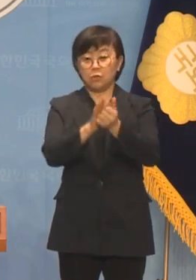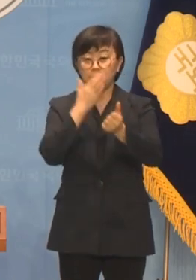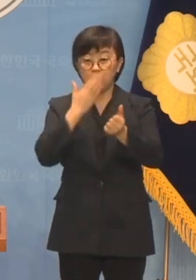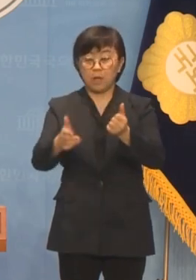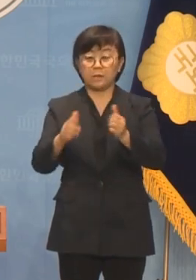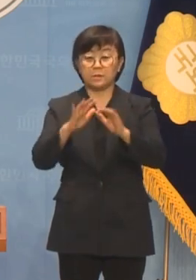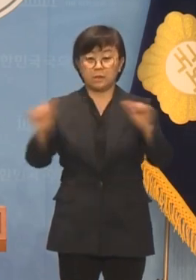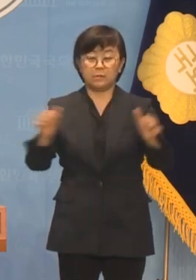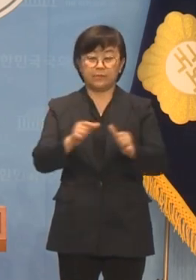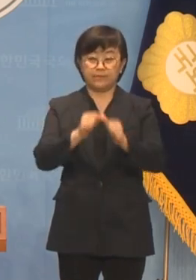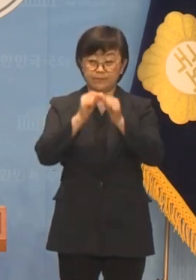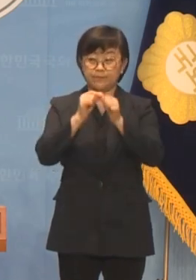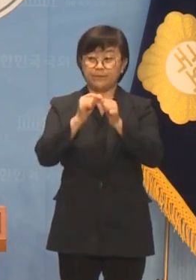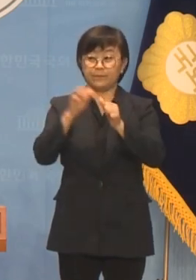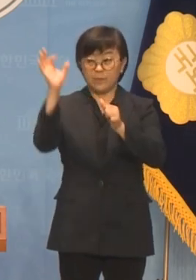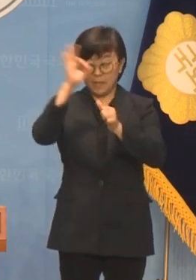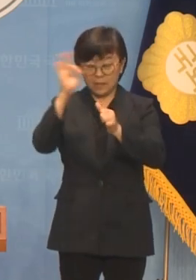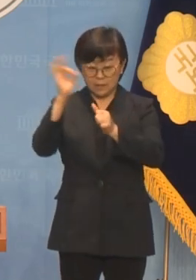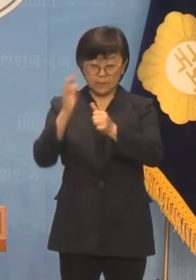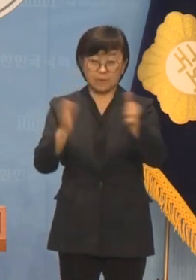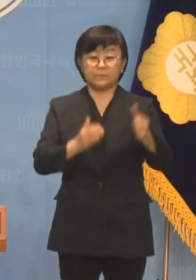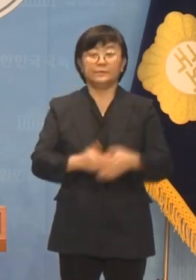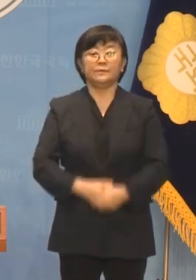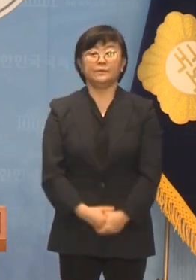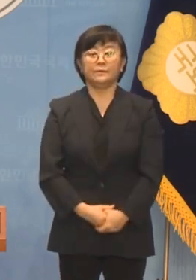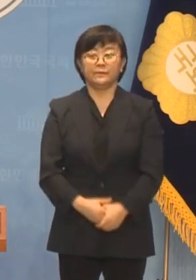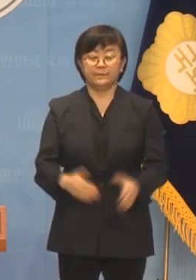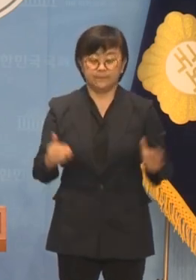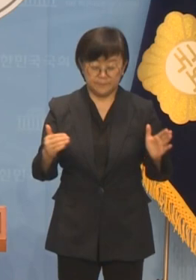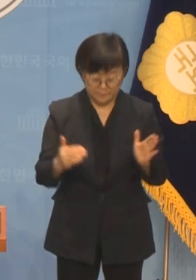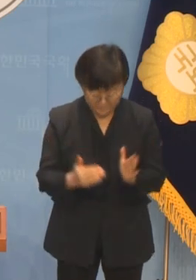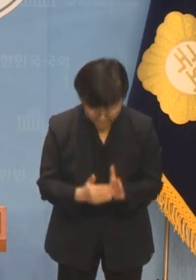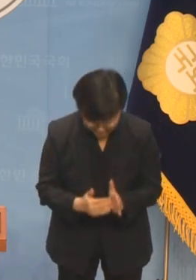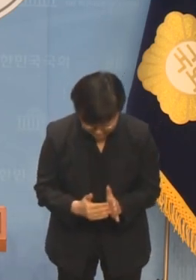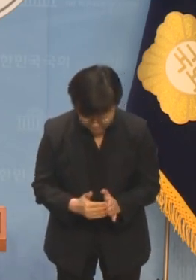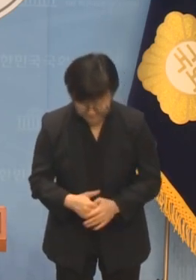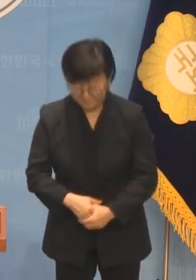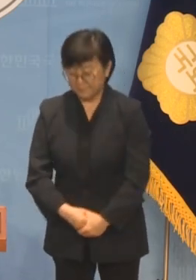국익에 도움이 되는 인재를 다시 찾기 바랍니다. 이상입니다.